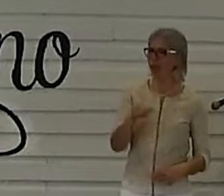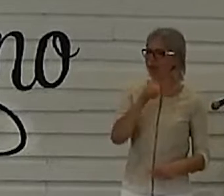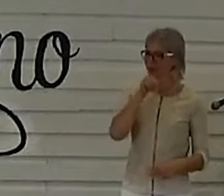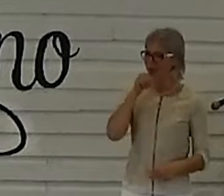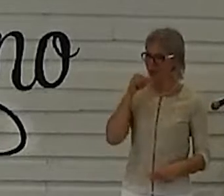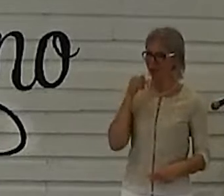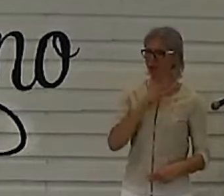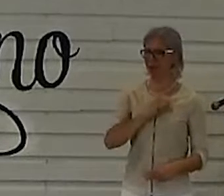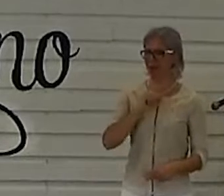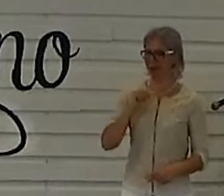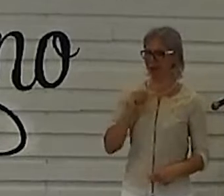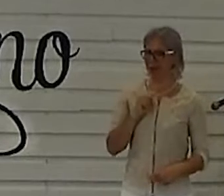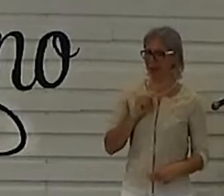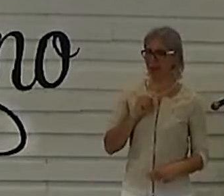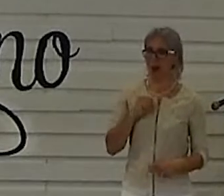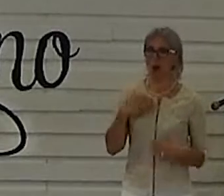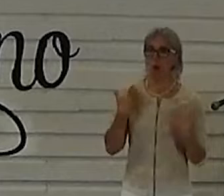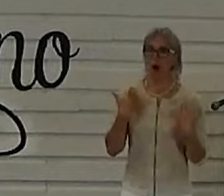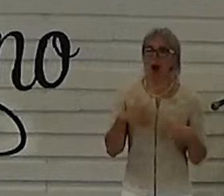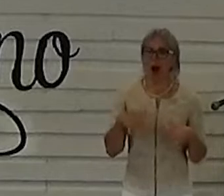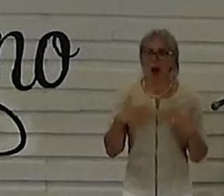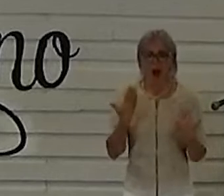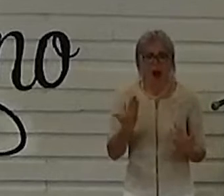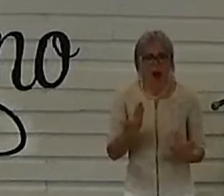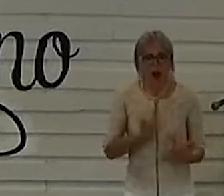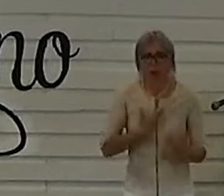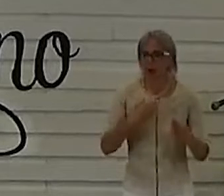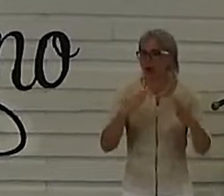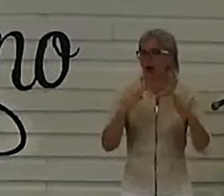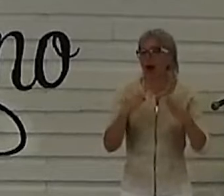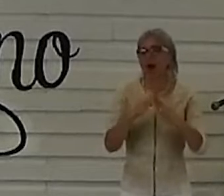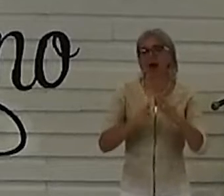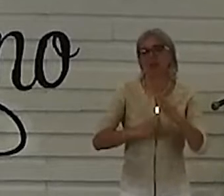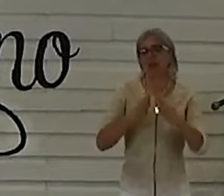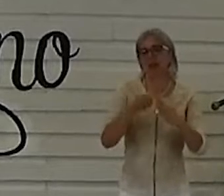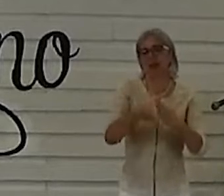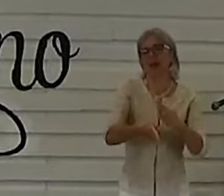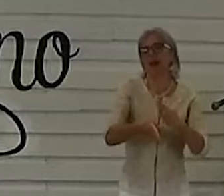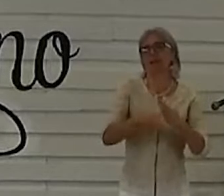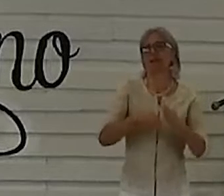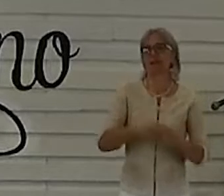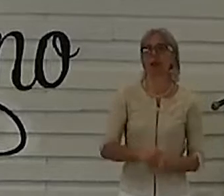ti costituirò su grandi cose. Entra nella casa del Padre mio.